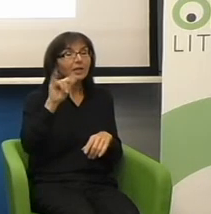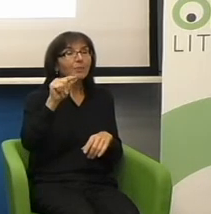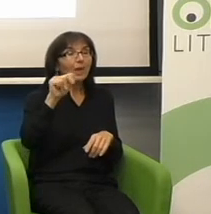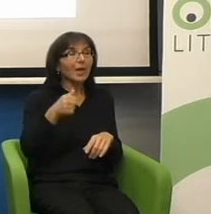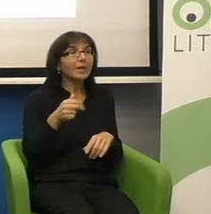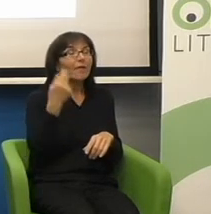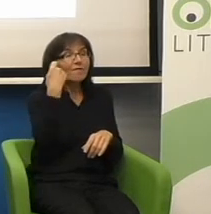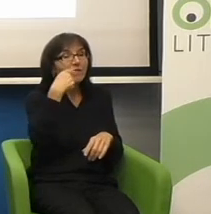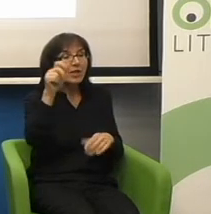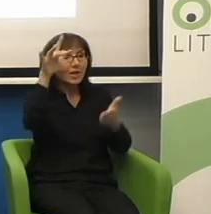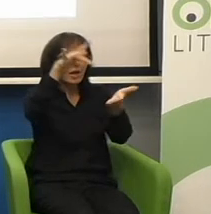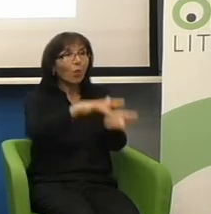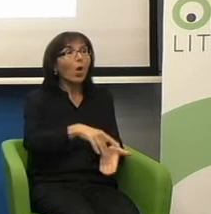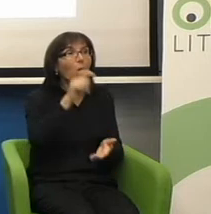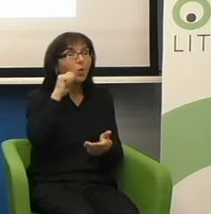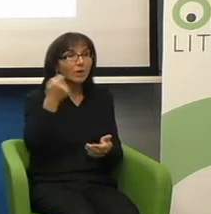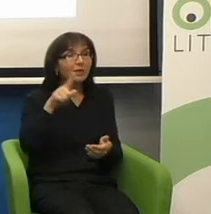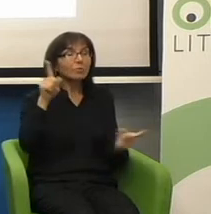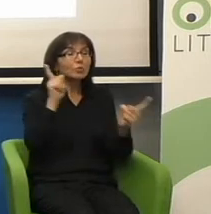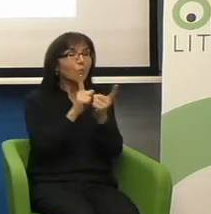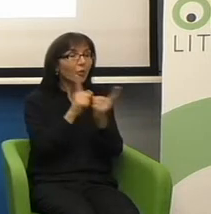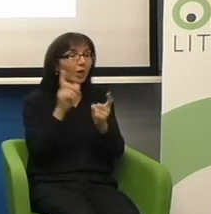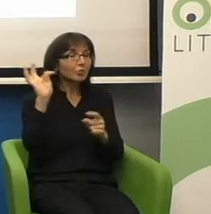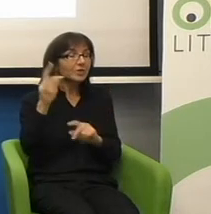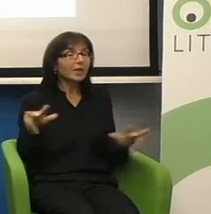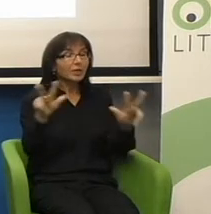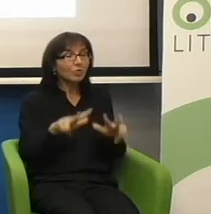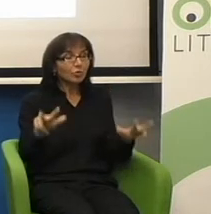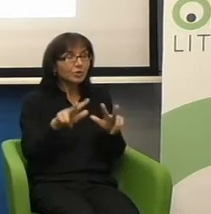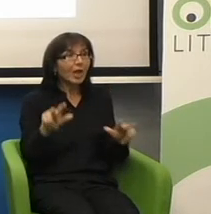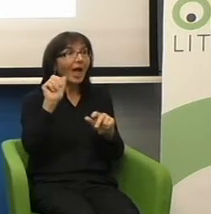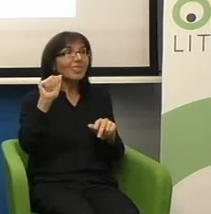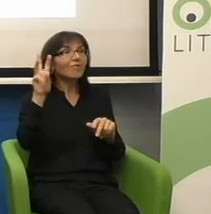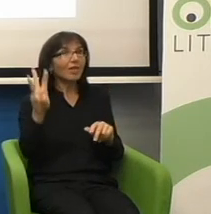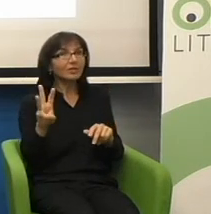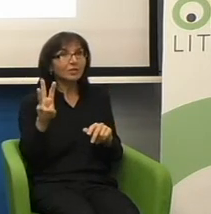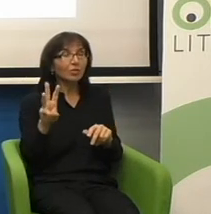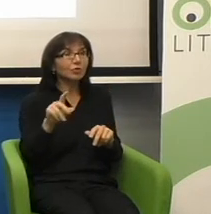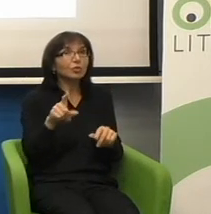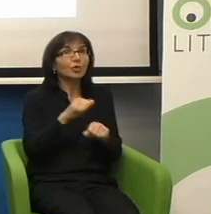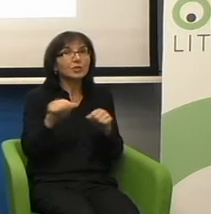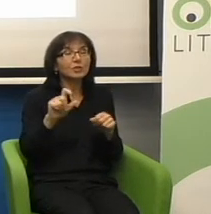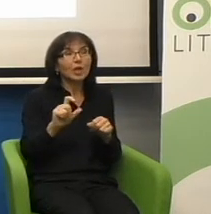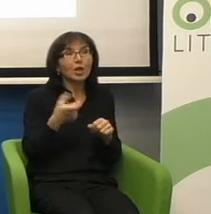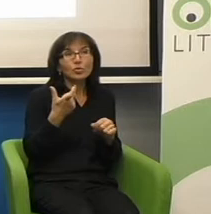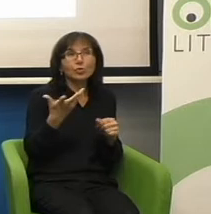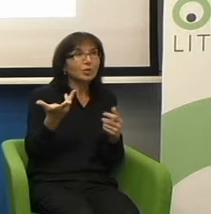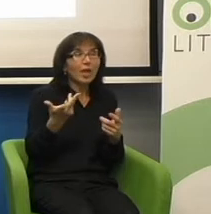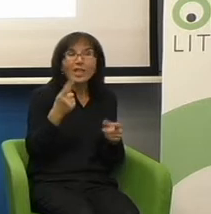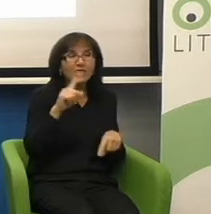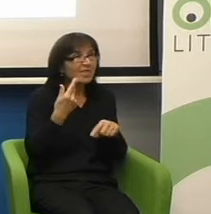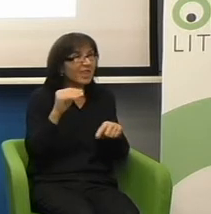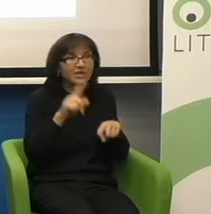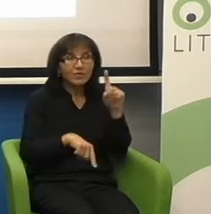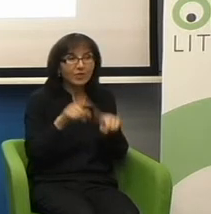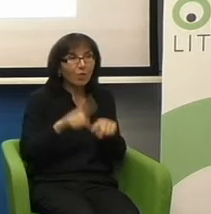na Ukrainę i po raz pierwszy spotkał się tam z rodziną Anny Walentynowicz. I wtedy pomyślałam sobie, że jest coś niesamowitego w tej historii, że bohaterka, postać,